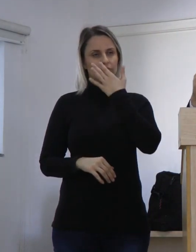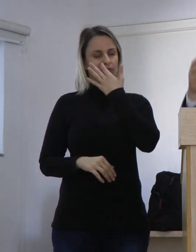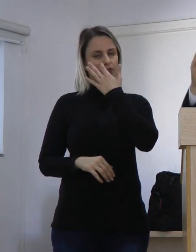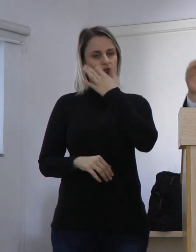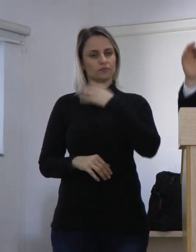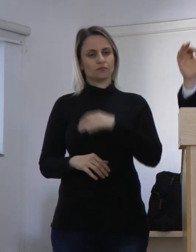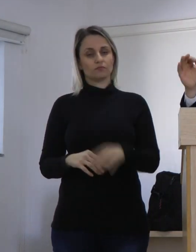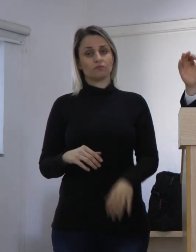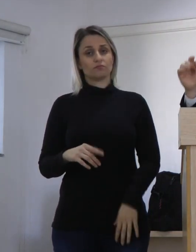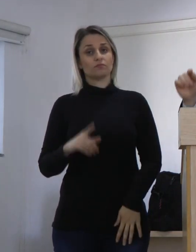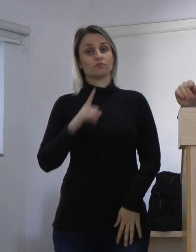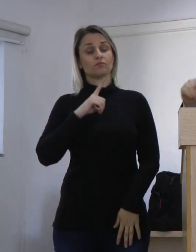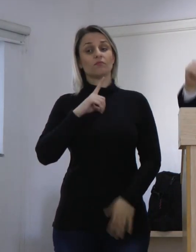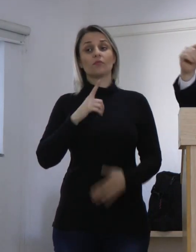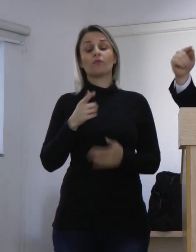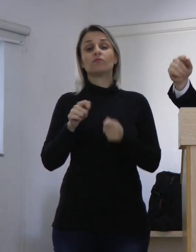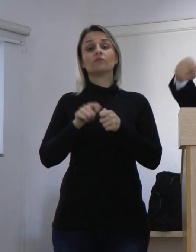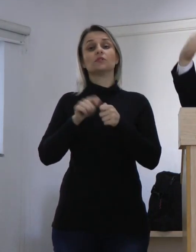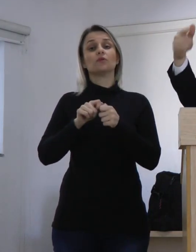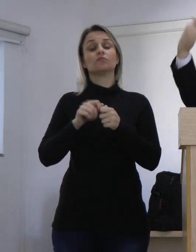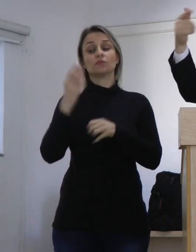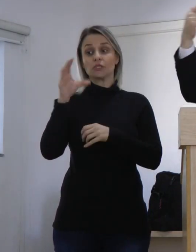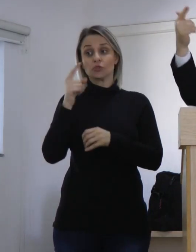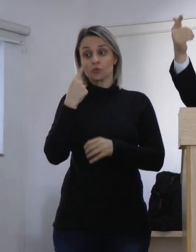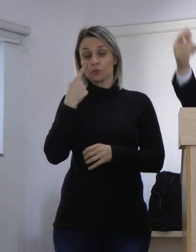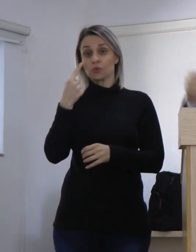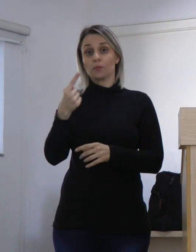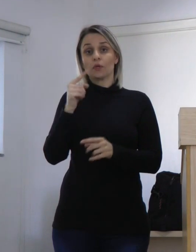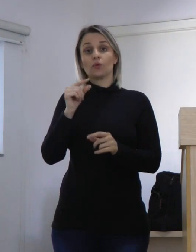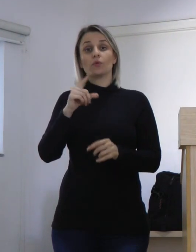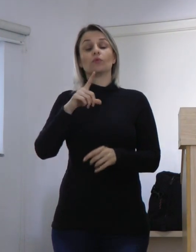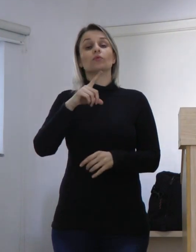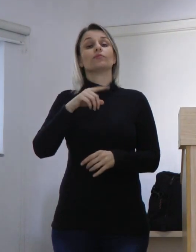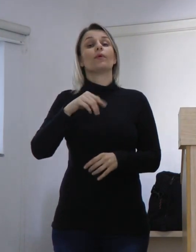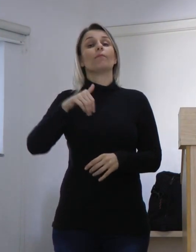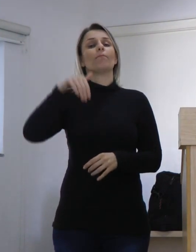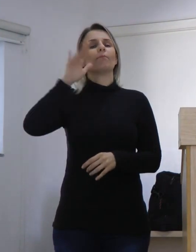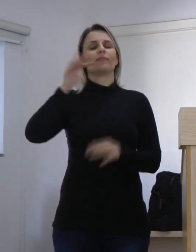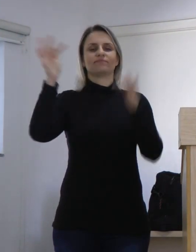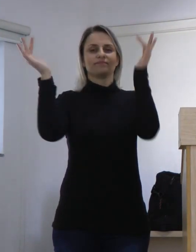Eles, curiosamente, descobriram que uma das coisas que mais nos traz felicidade